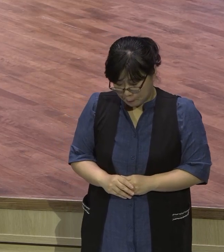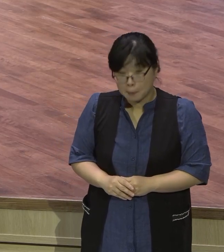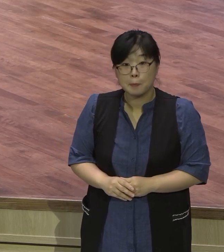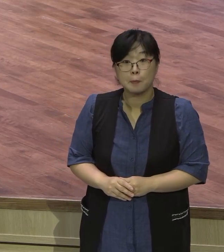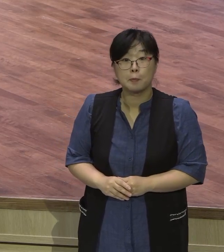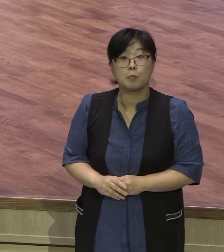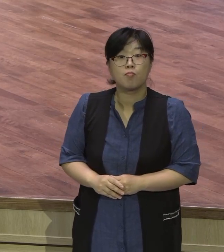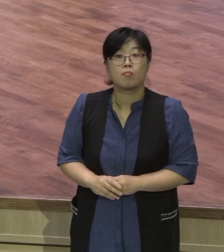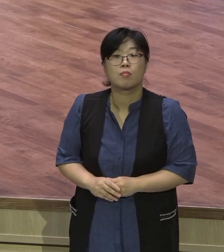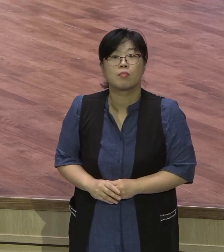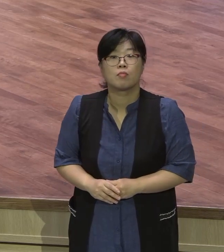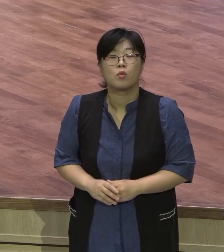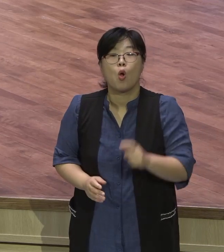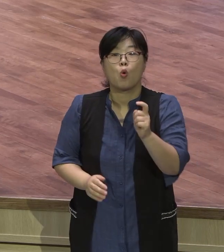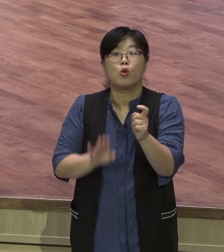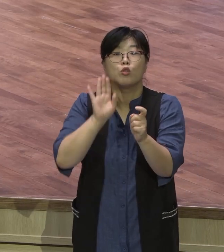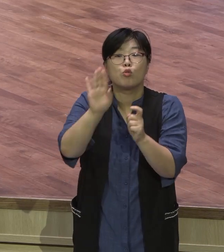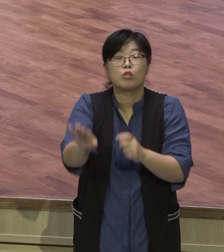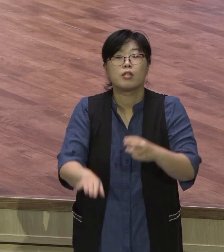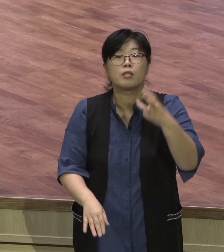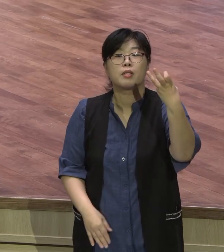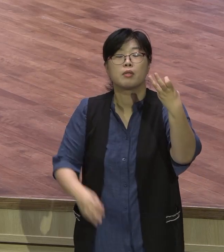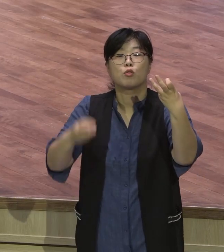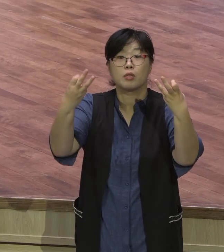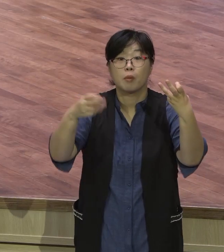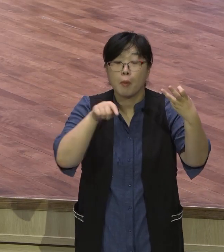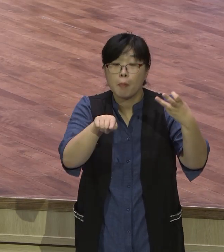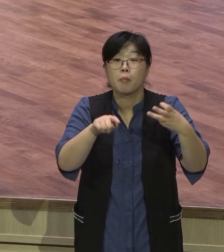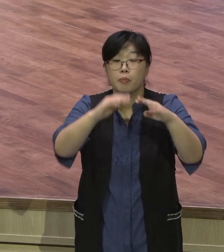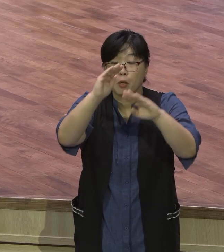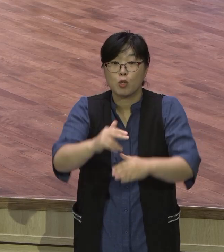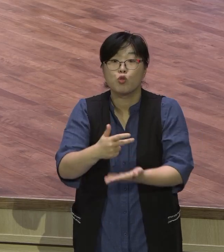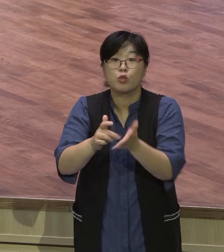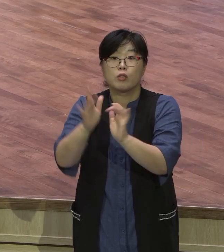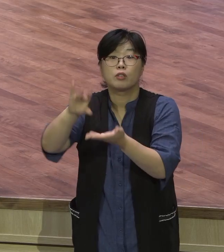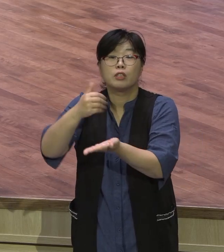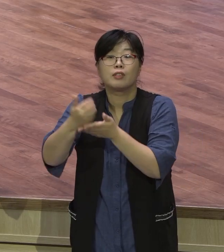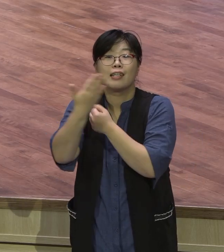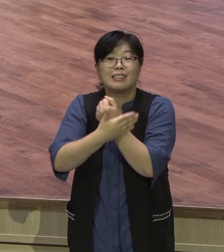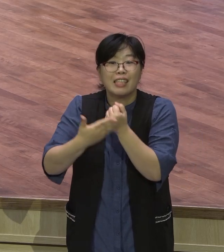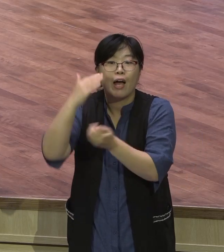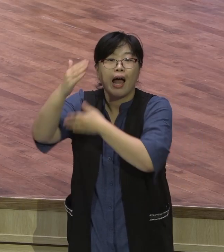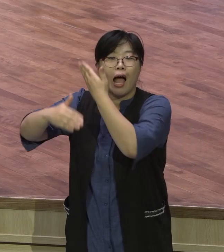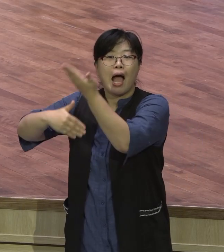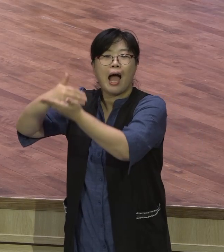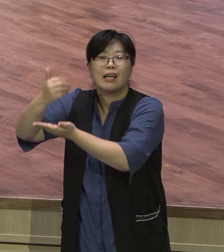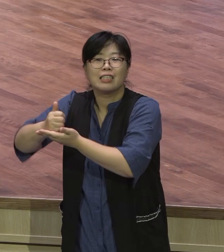주의 소거시대의 은혜와 하나님의 사랑과 성령의 교통하심이 너희 무리와 함께 있을